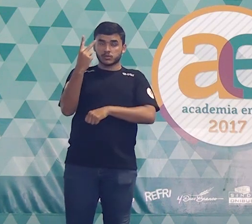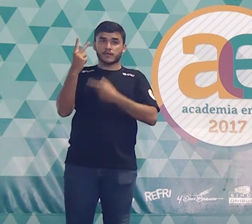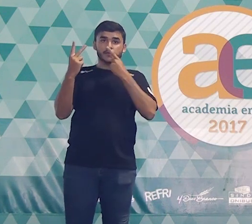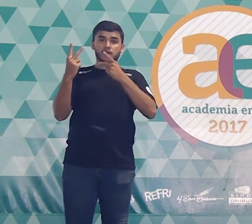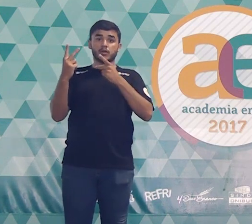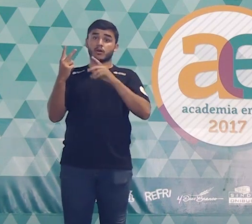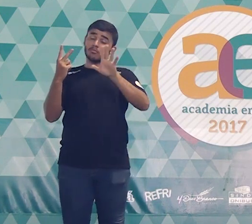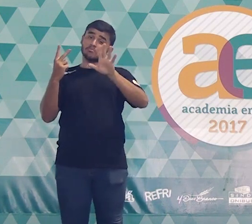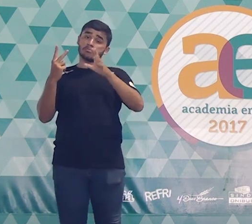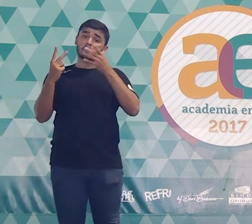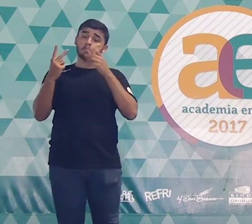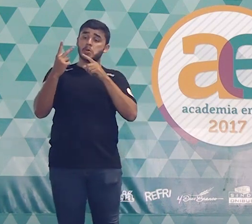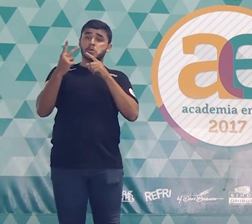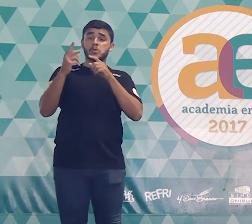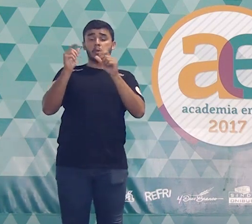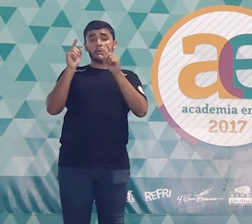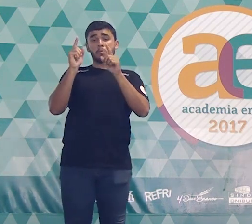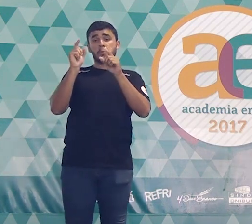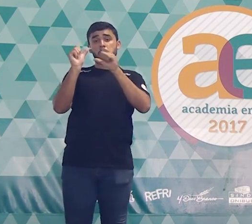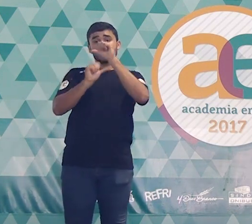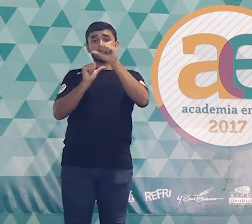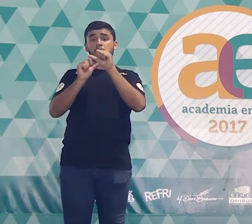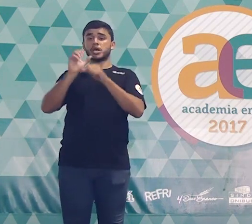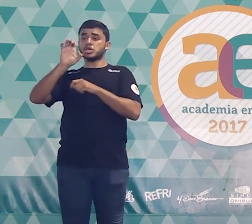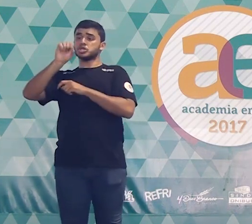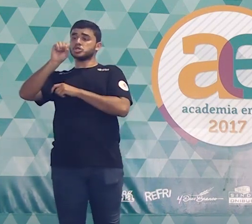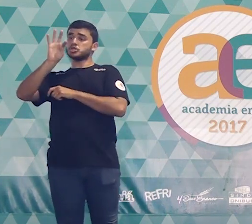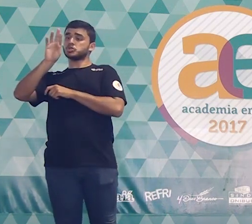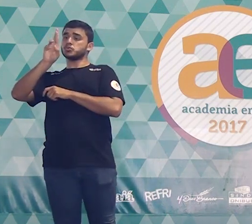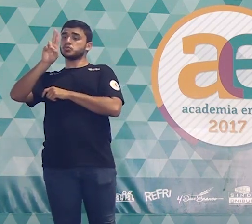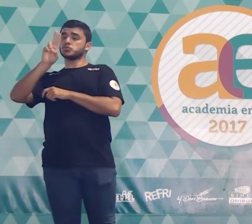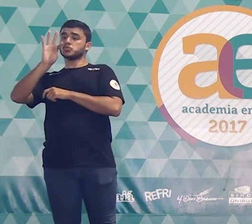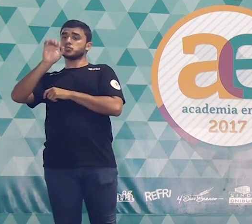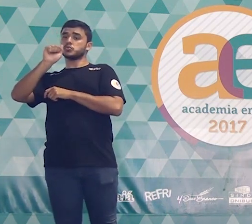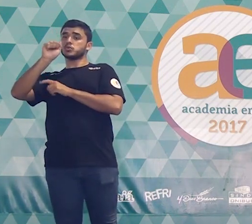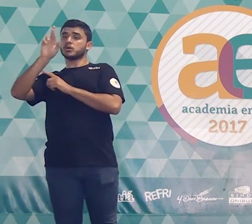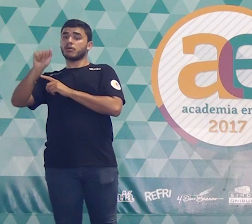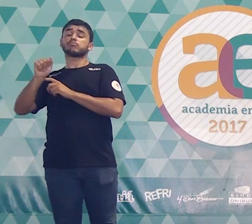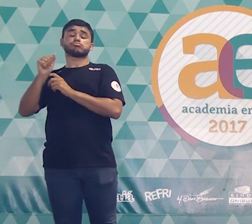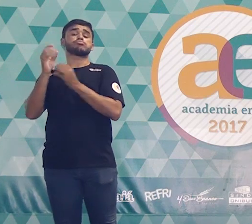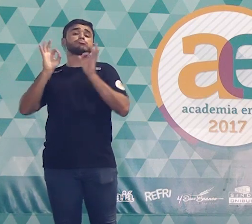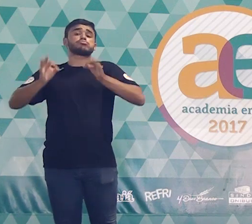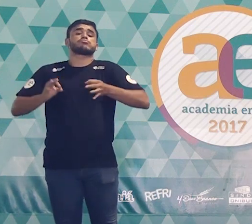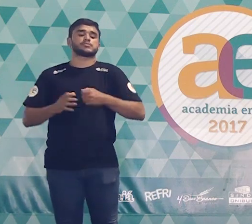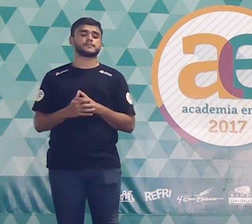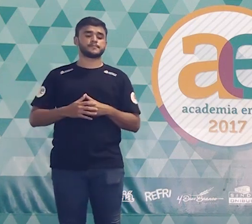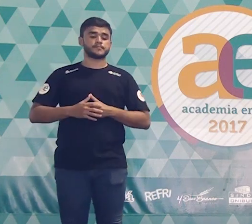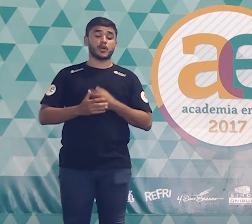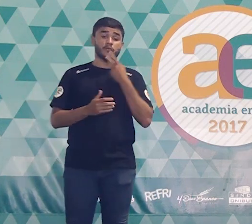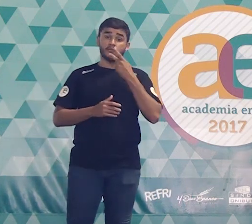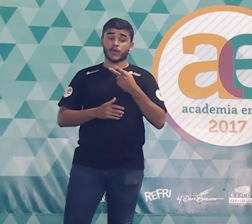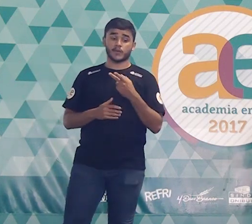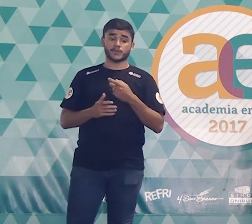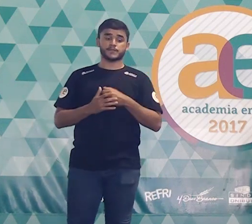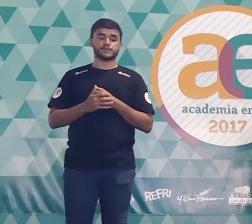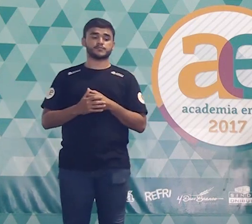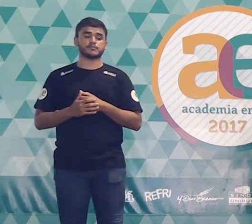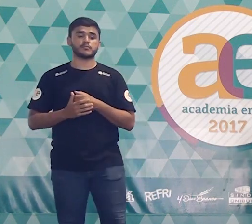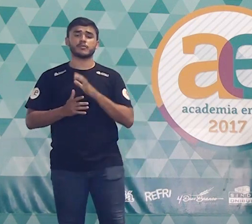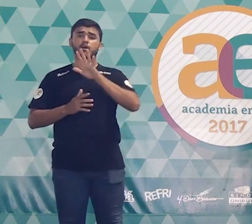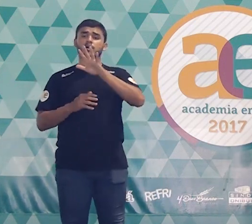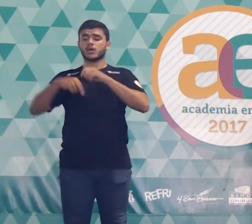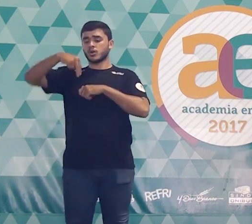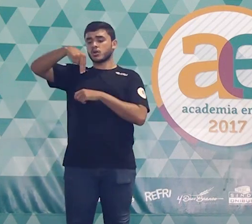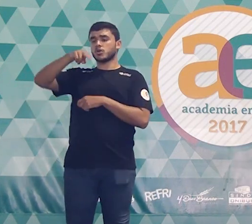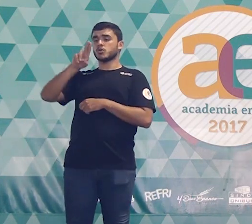está certo, tá? Agora, Rodrigo, está aí a célula. E o núcleo? Gente, o núcleo, ele não é um